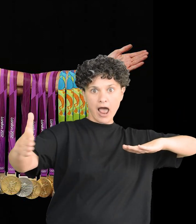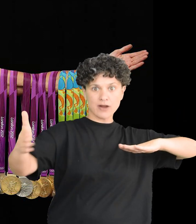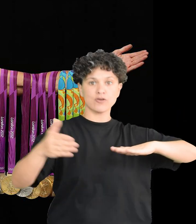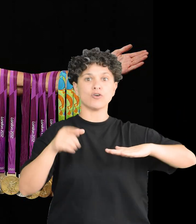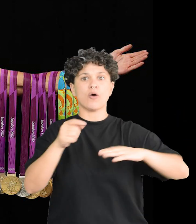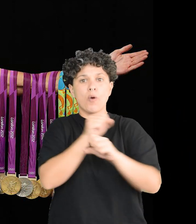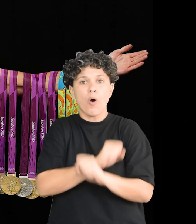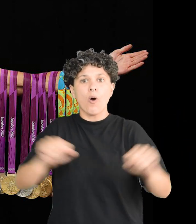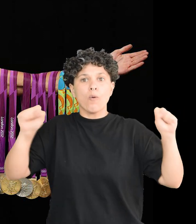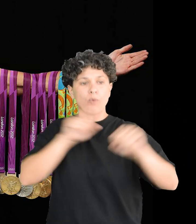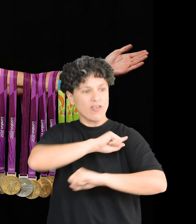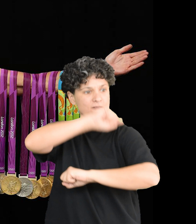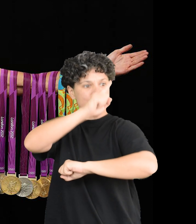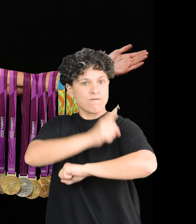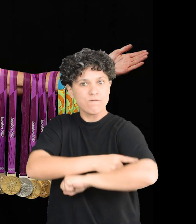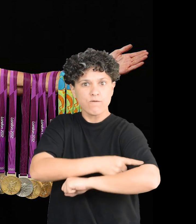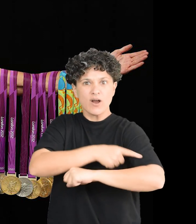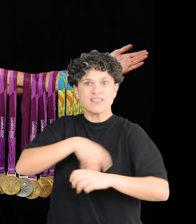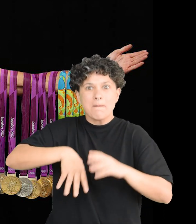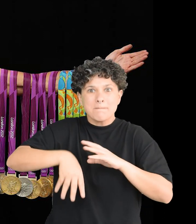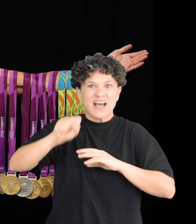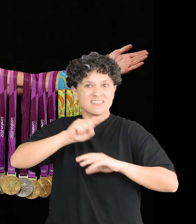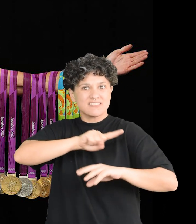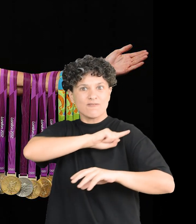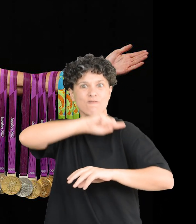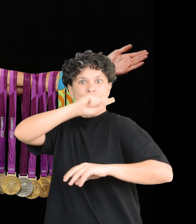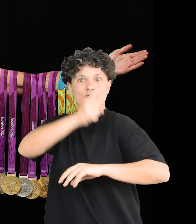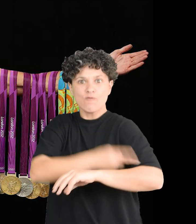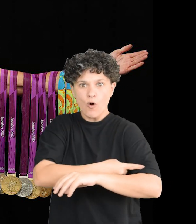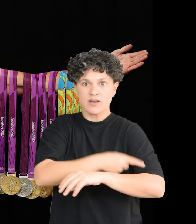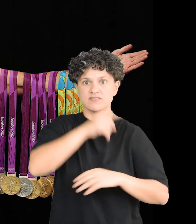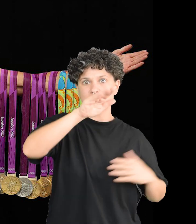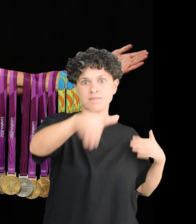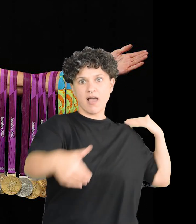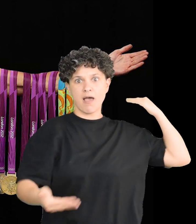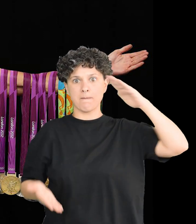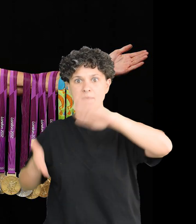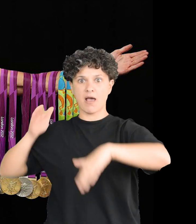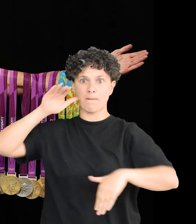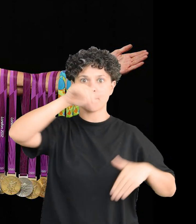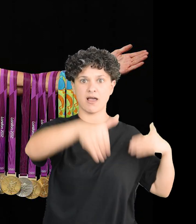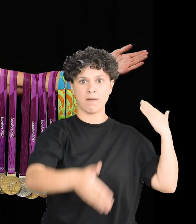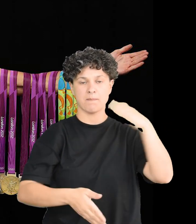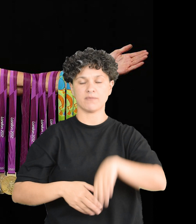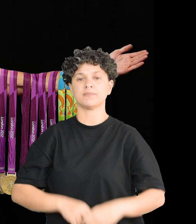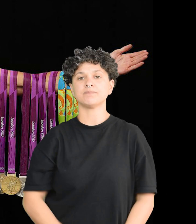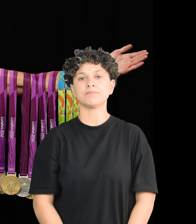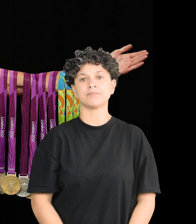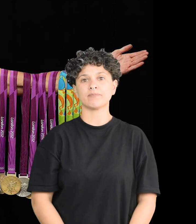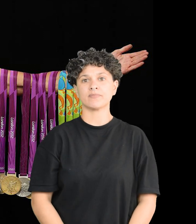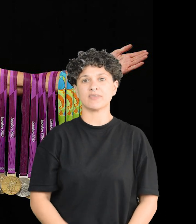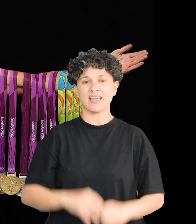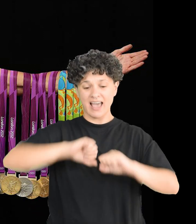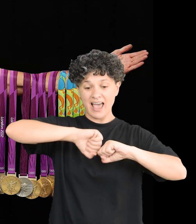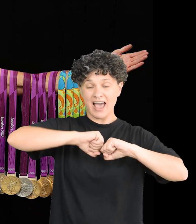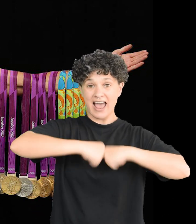largos que le permitía tener un impulso extra en cada una de sus brazadas todas sus